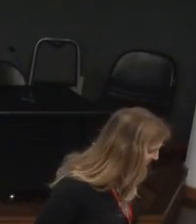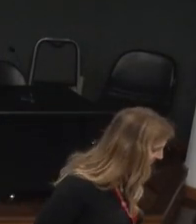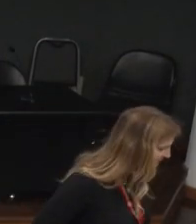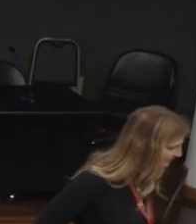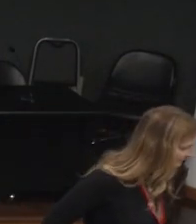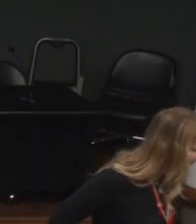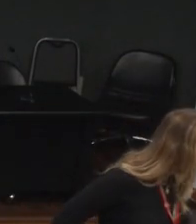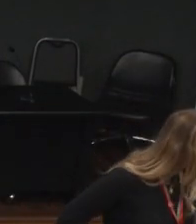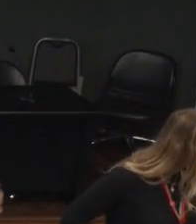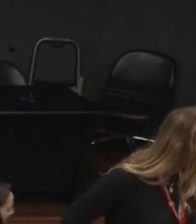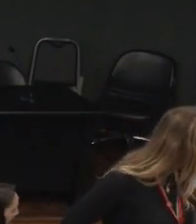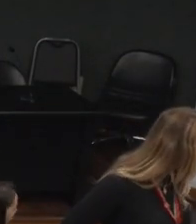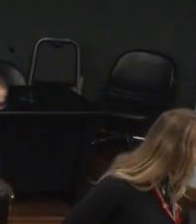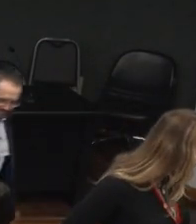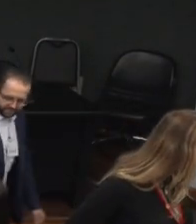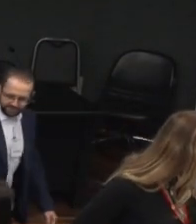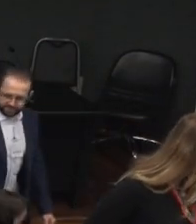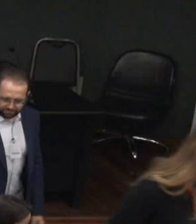Vou começar aqui.